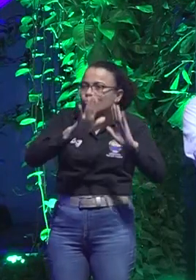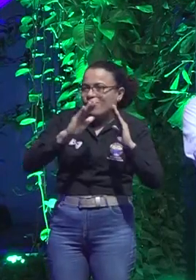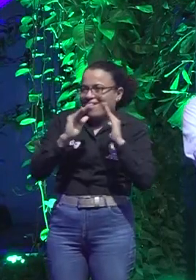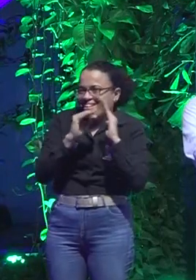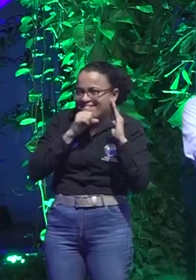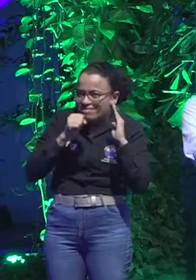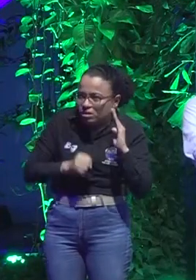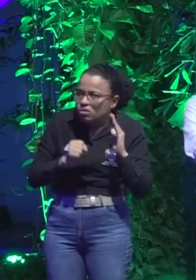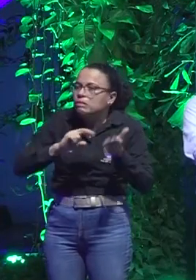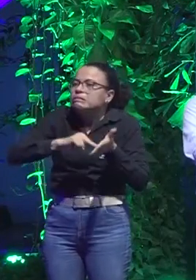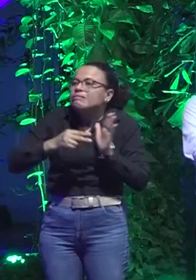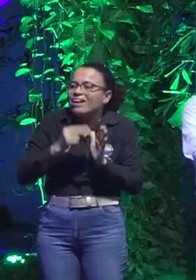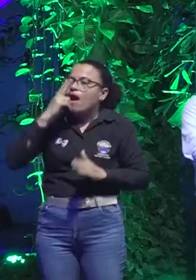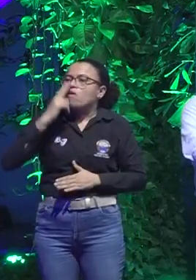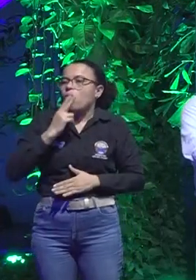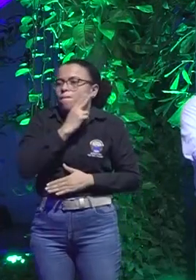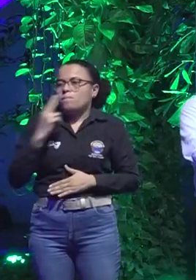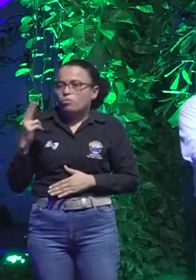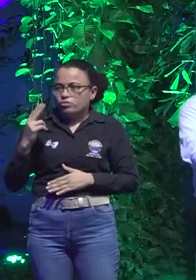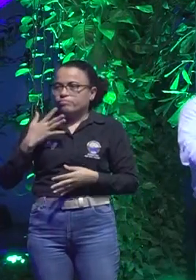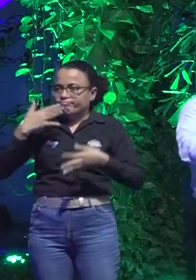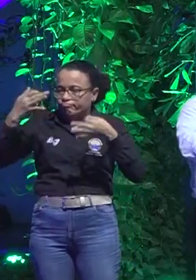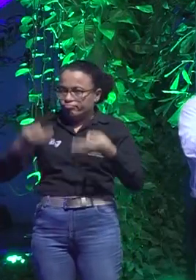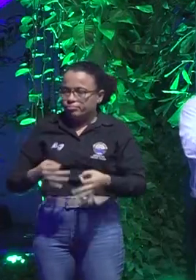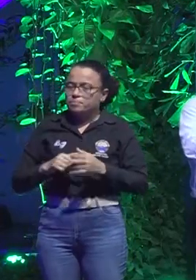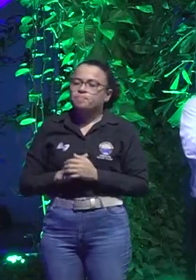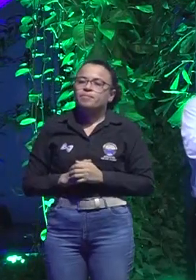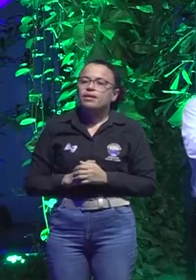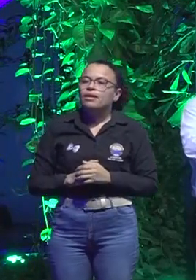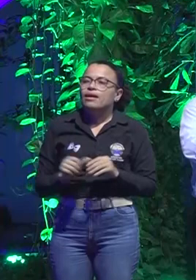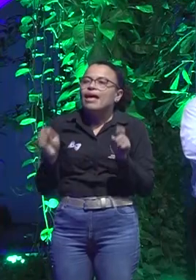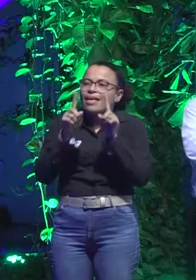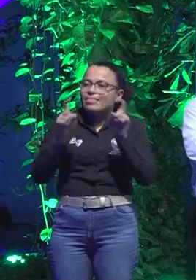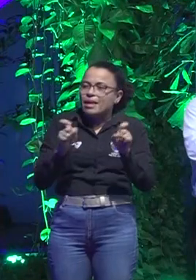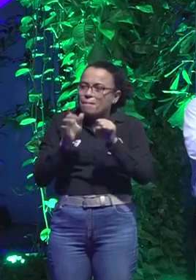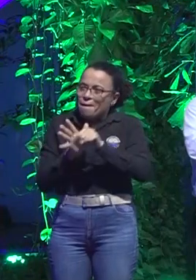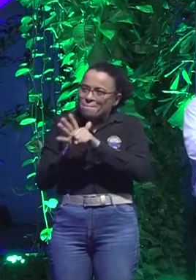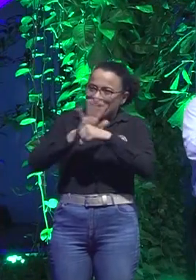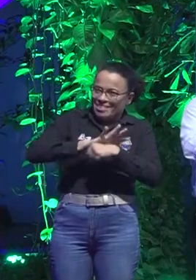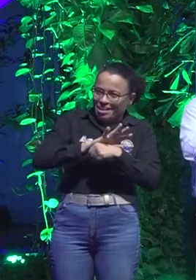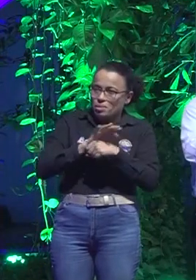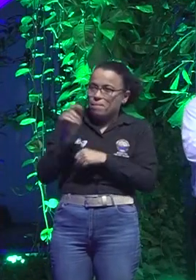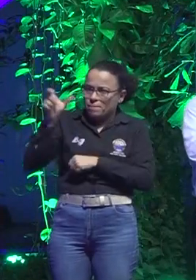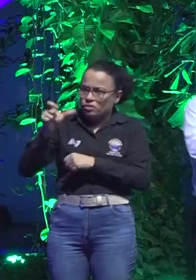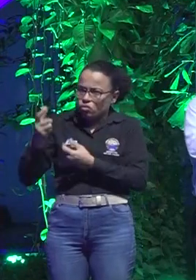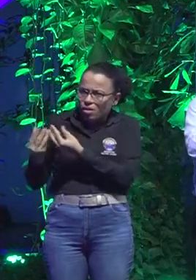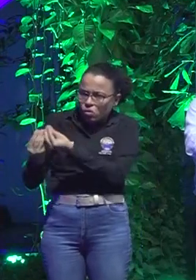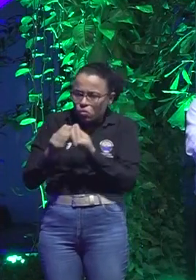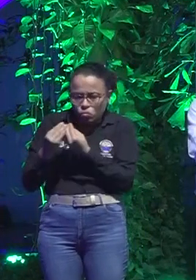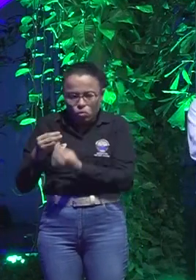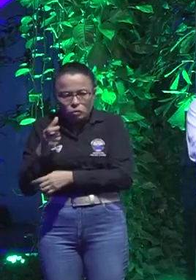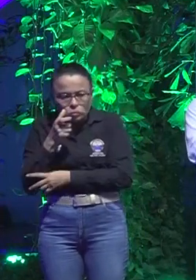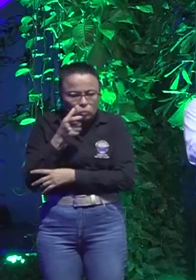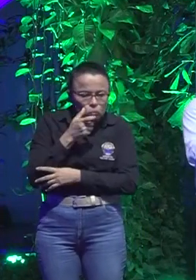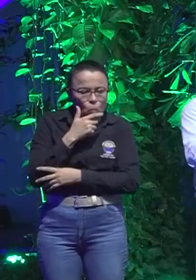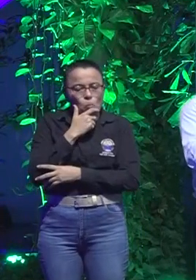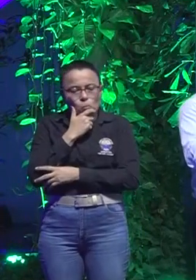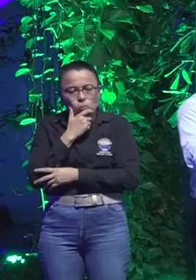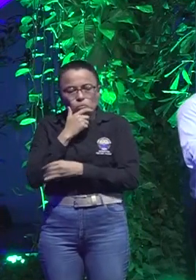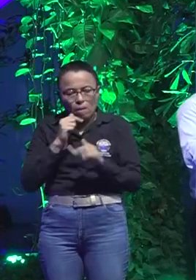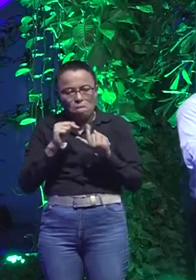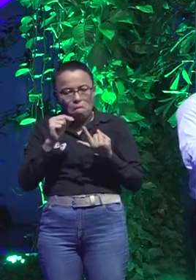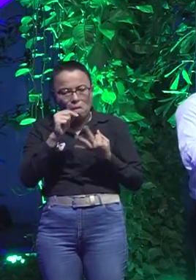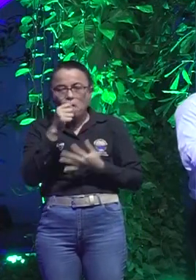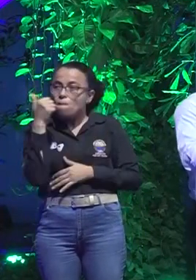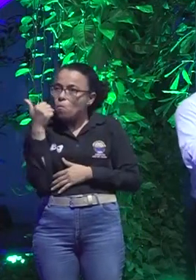compromiso. Y en pandemia, que fue de las cosas que más resaltaron los pares, recogimos 350 millones de